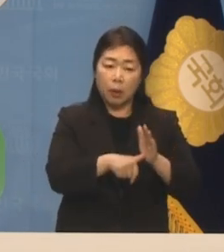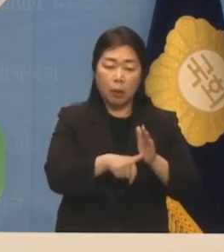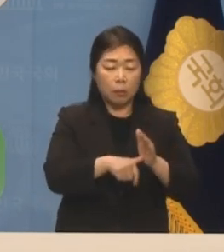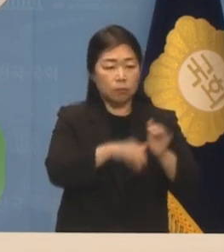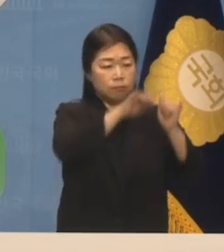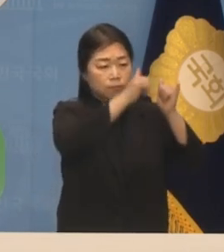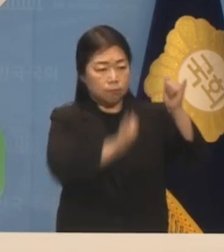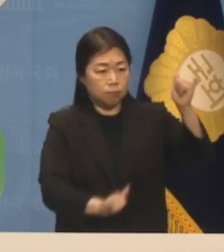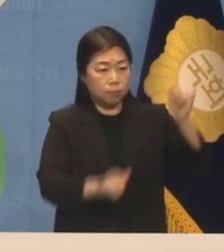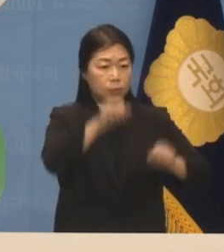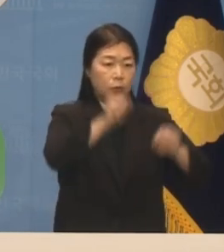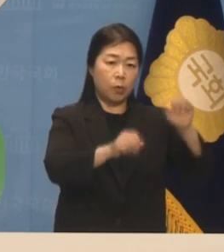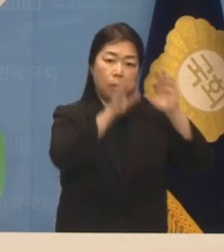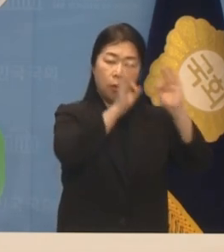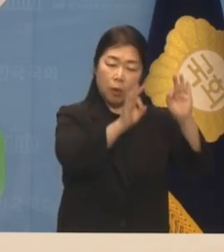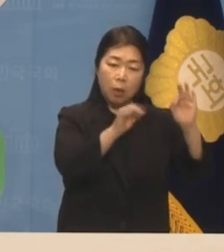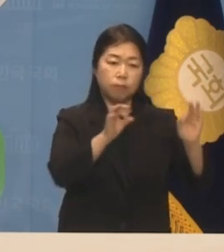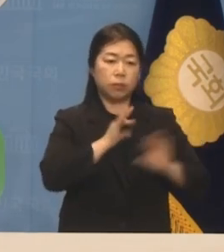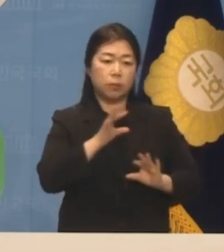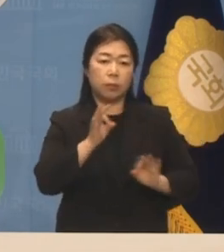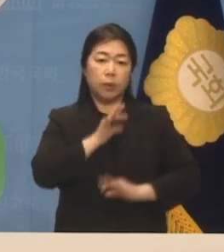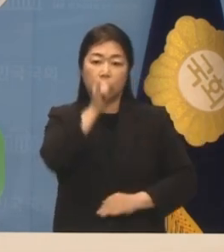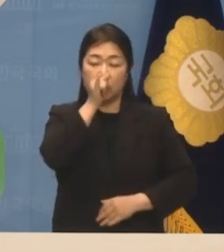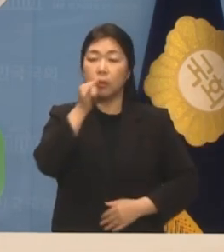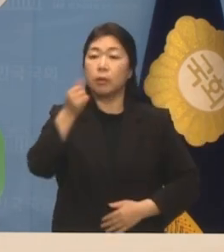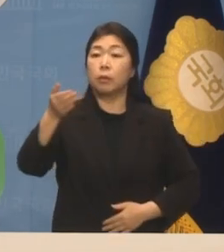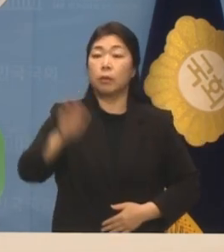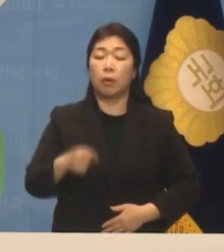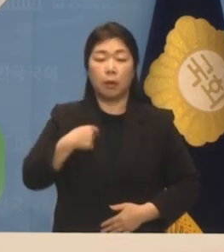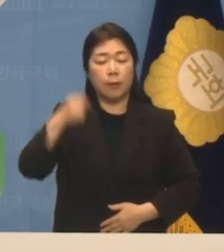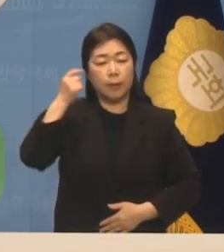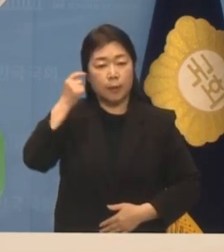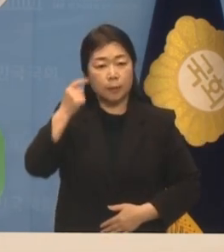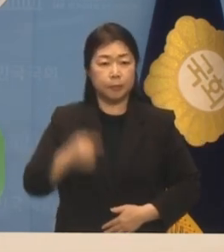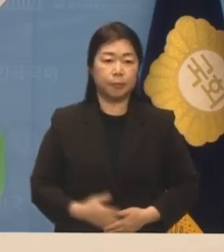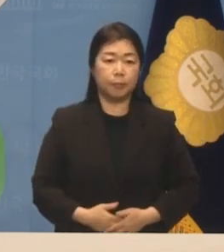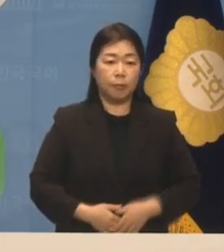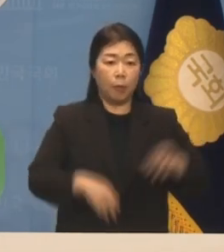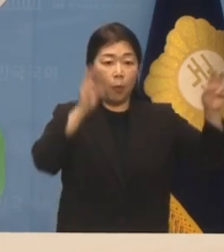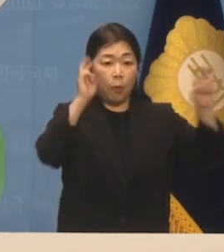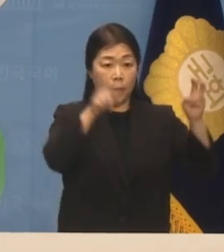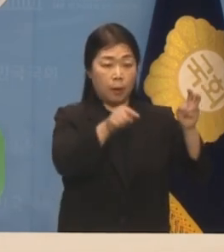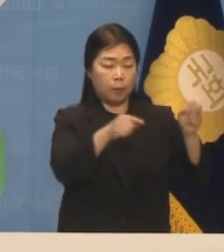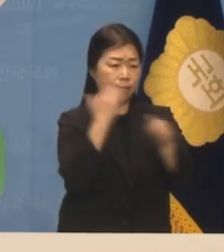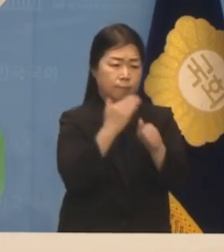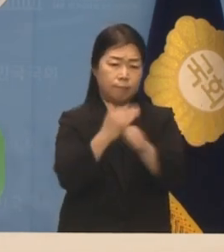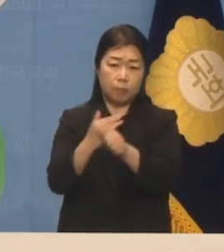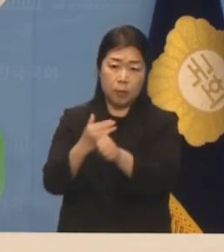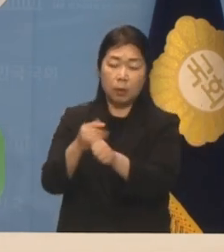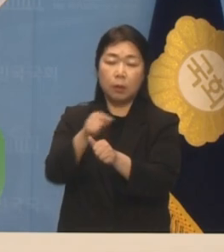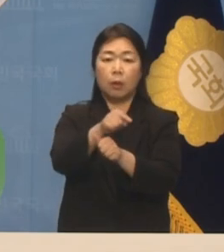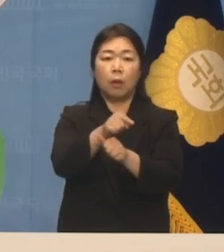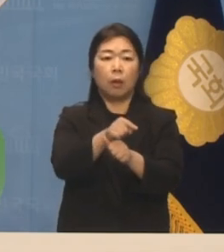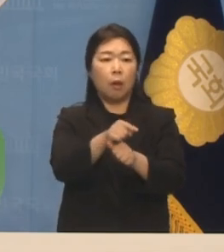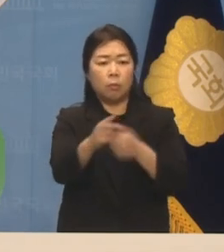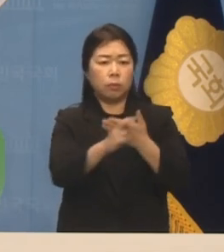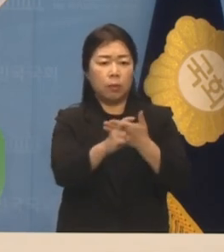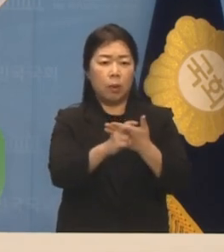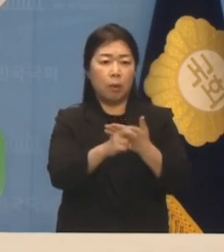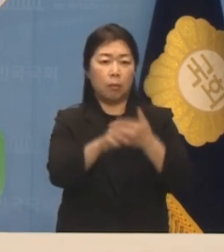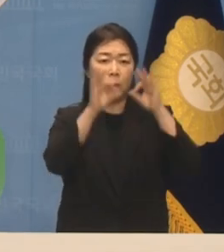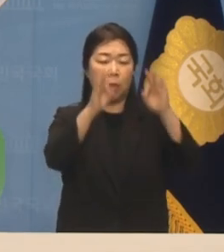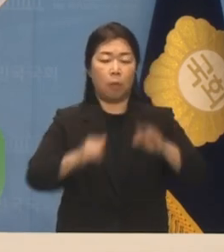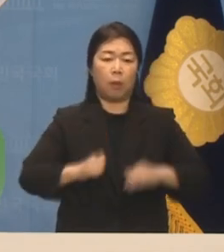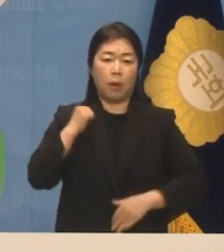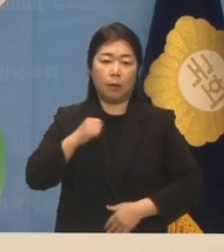사건의 연속이었습니다. 그리고 저는 정리해고 구조조정에 맞선 싸움의 현장에서, 도시빈민의